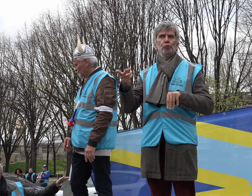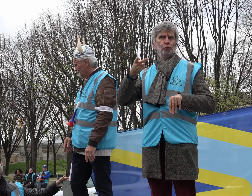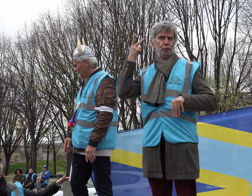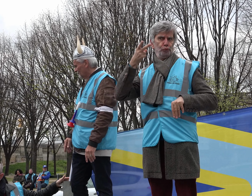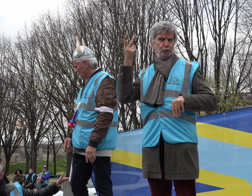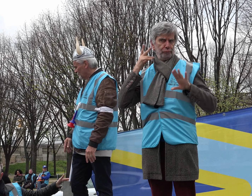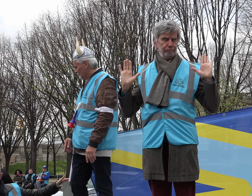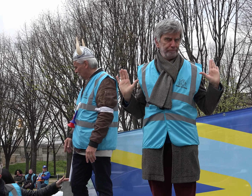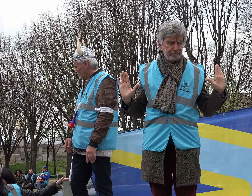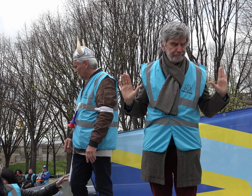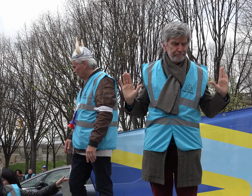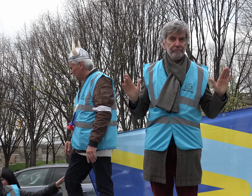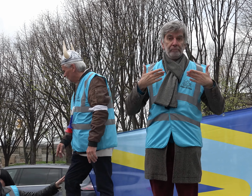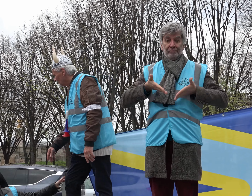Ma famille étant entendante.